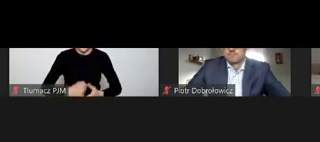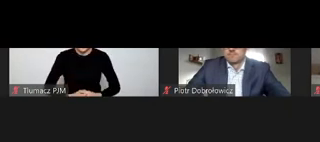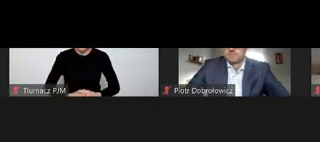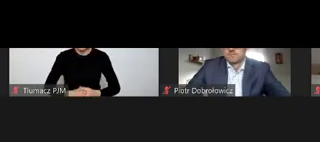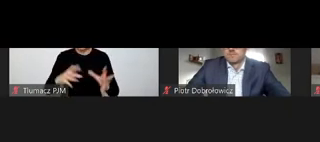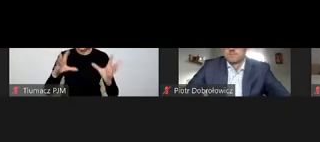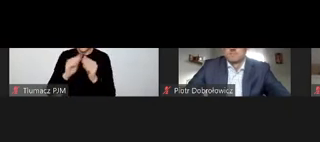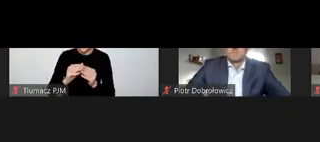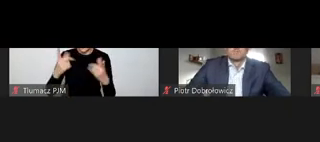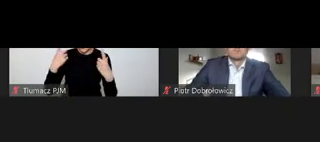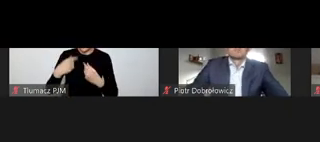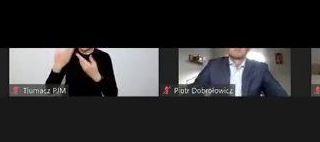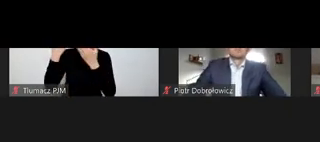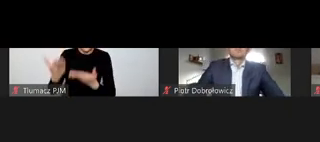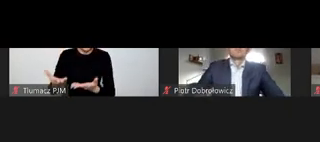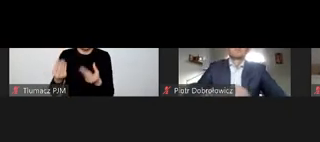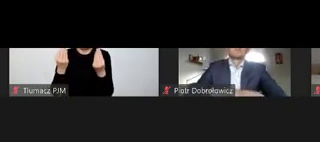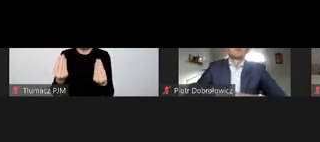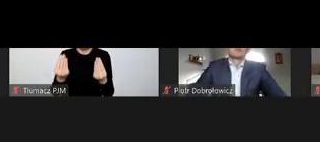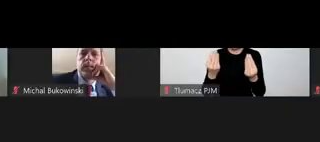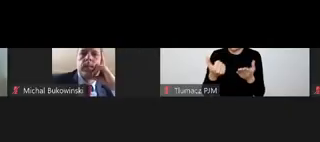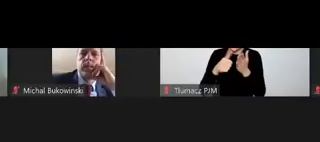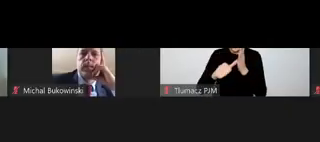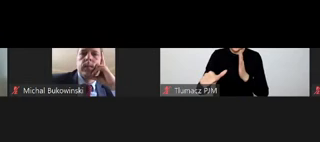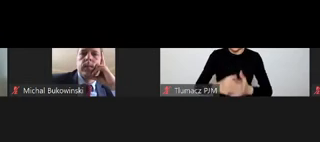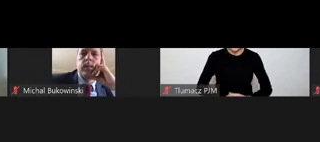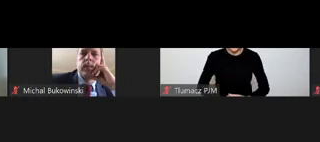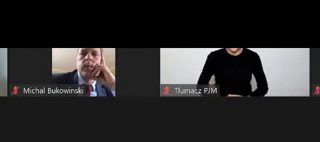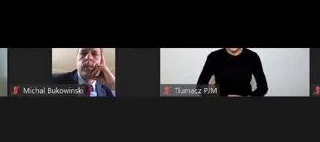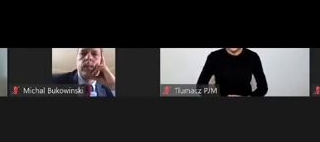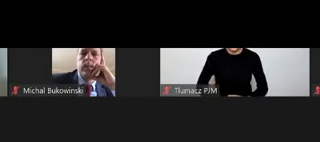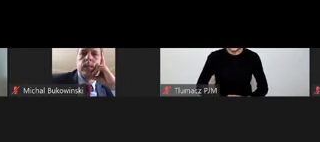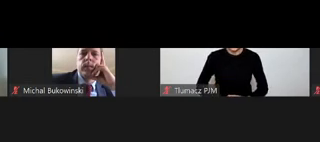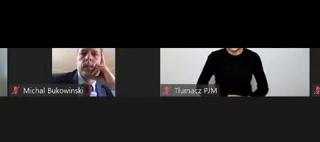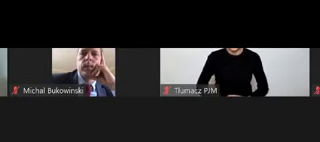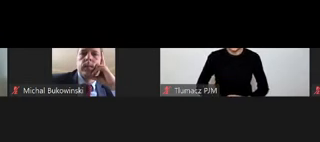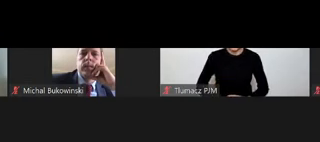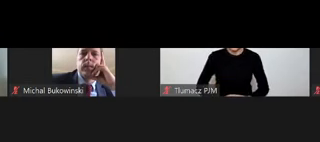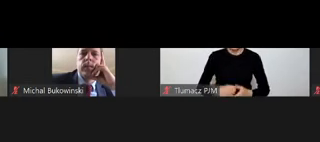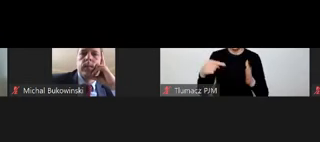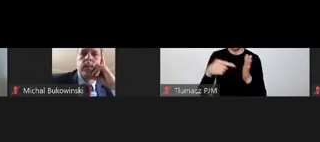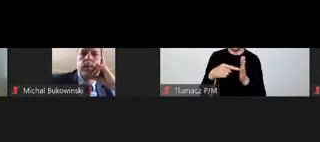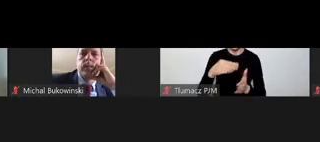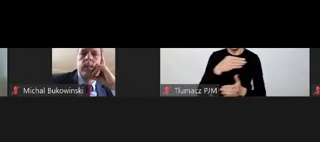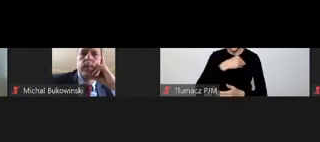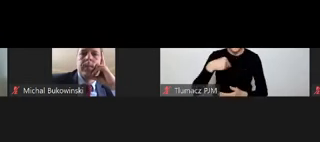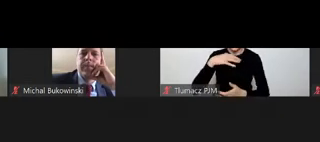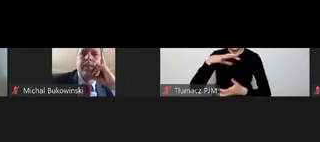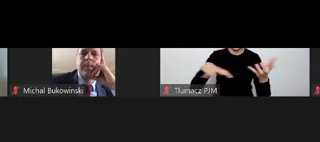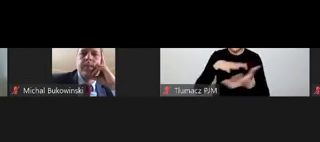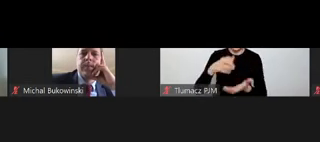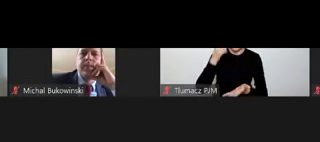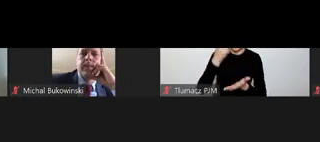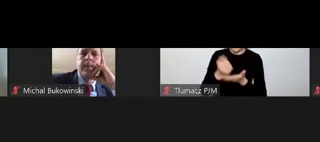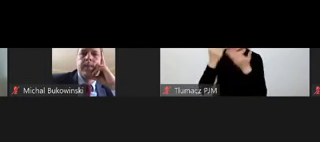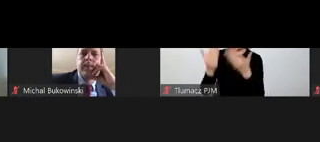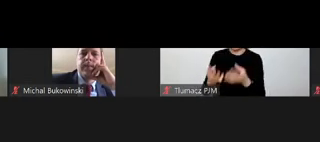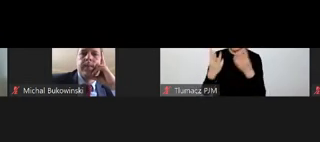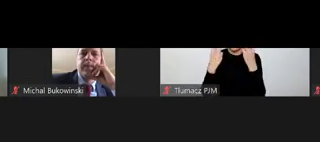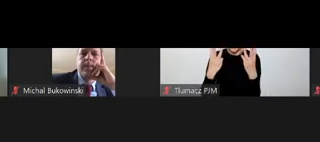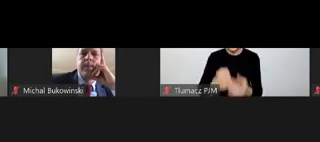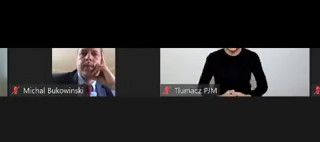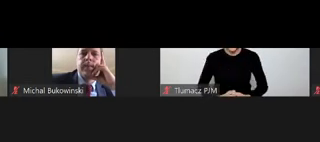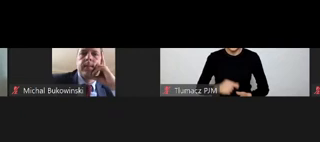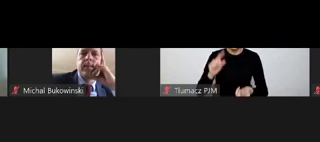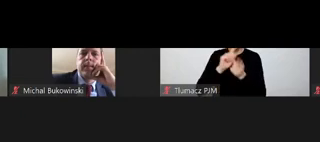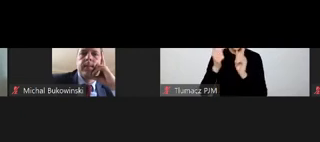jest absolutnie niezwykła, jeśli chodzi o to, co znaczy dla polskiego i światowego prawa, na spotkaniu z